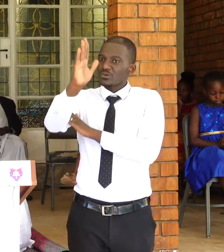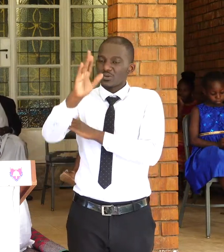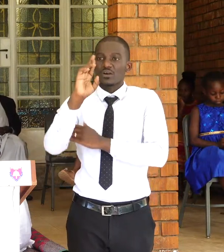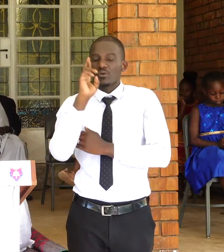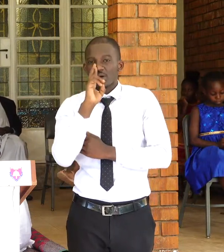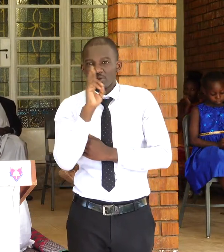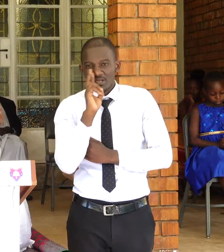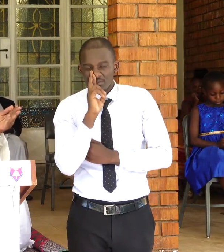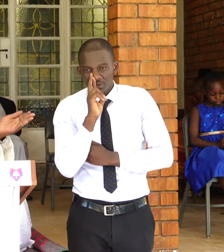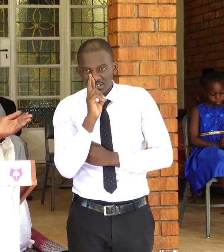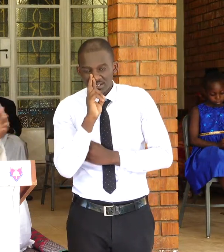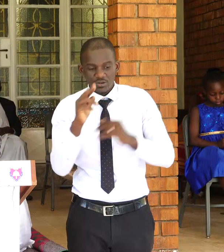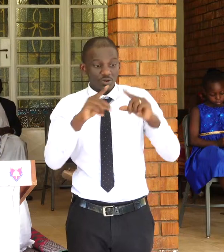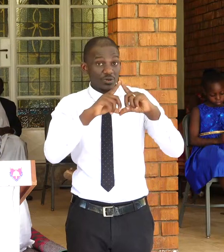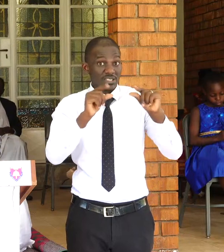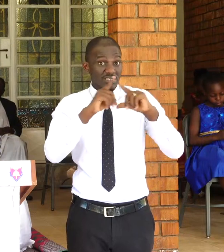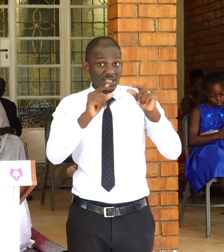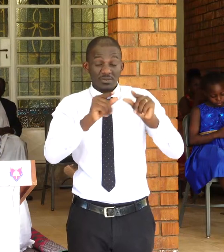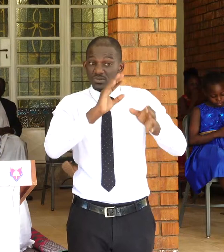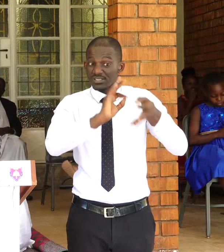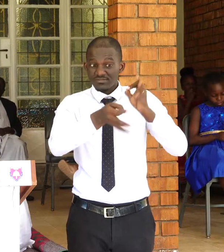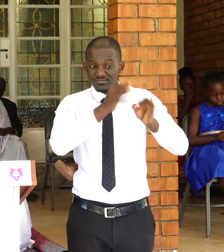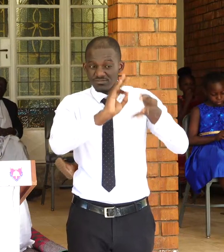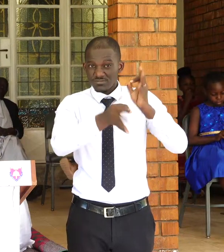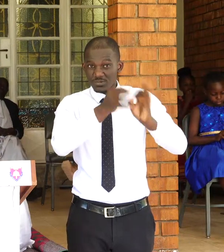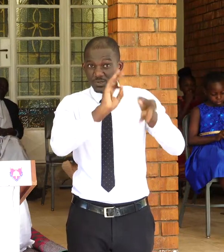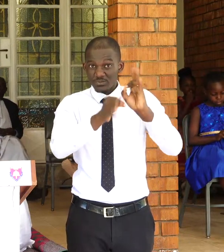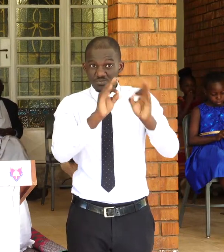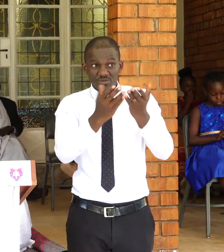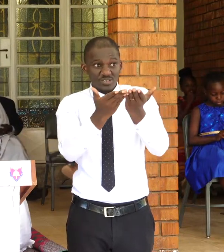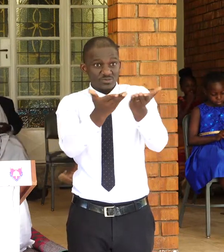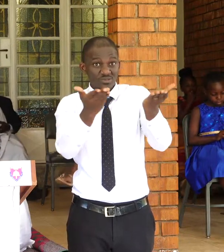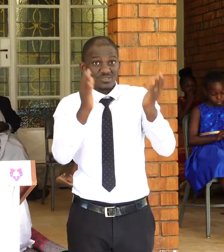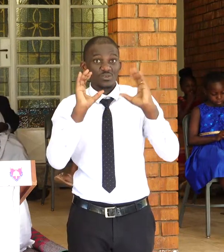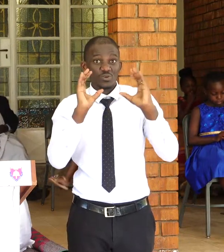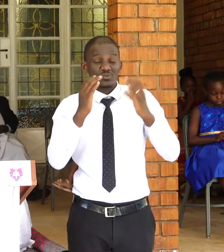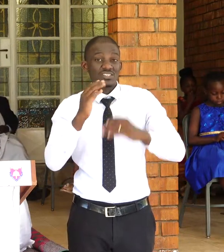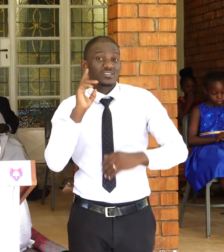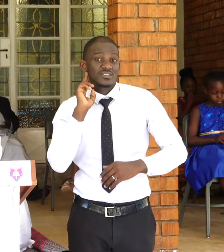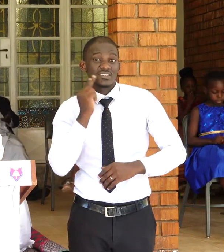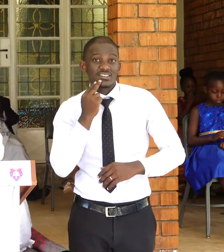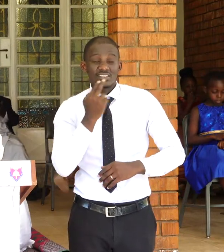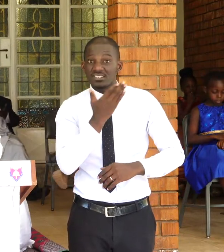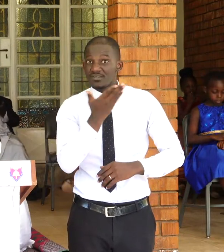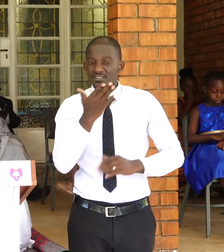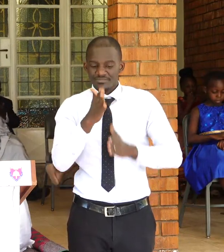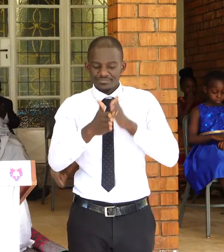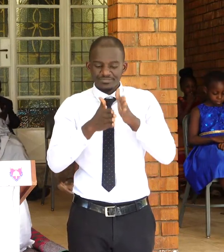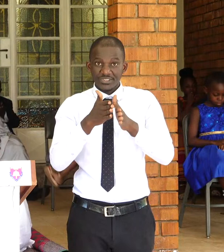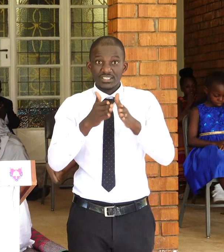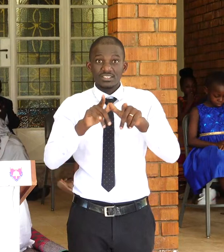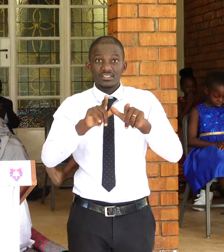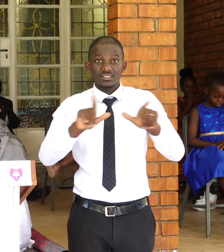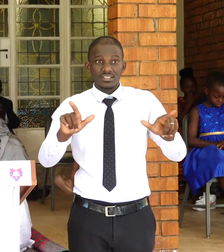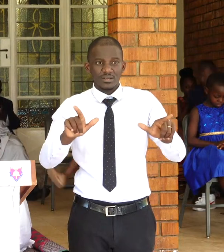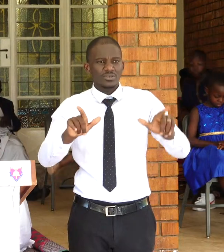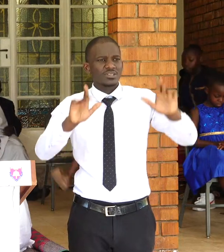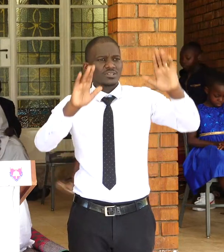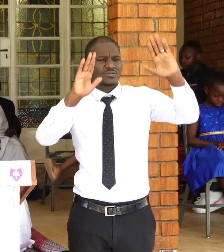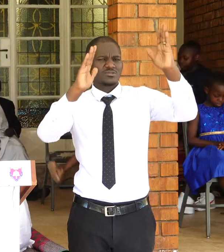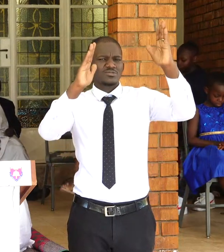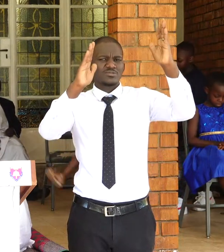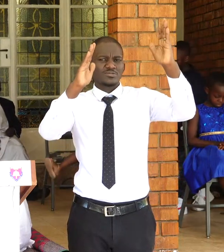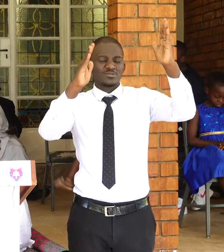Raymond olw'ekigambo kyakola wano kyabannaffe ababuulizi b'enjiri mu lulumi olw'obubonero. Ezengalo za